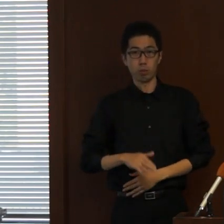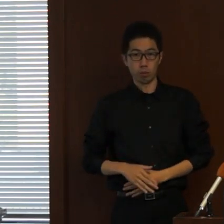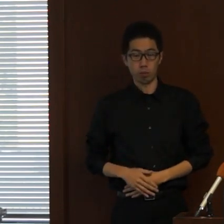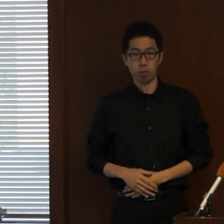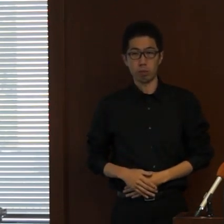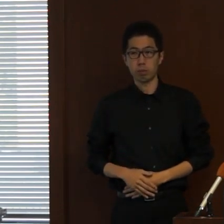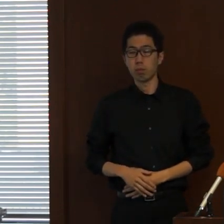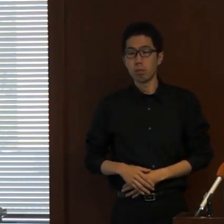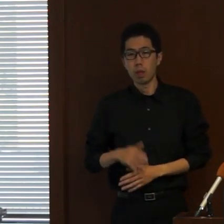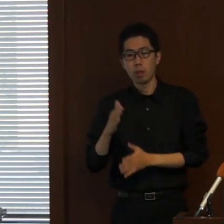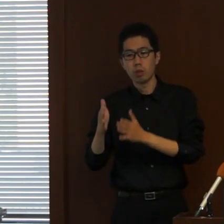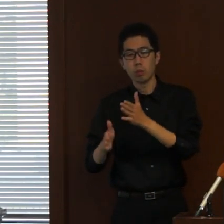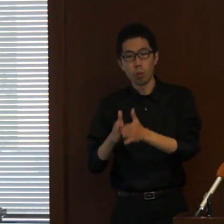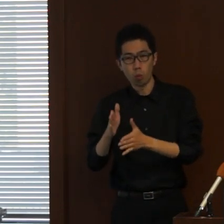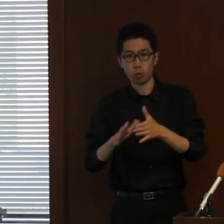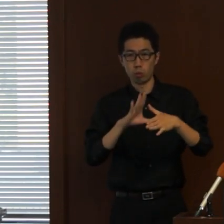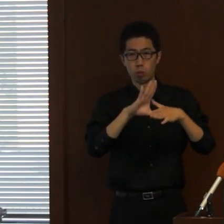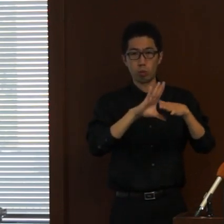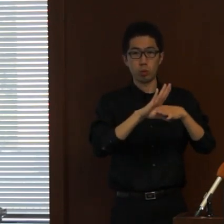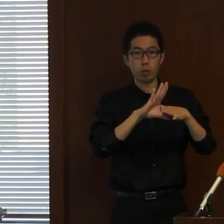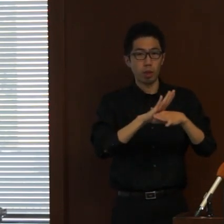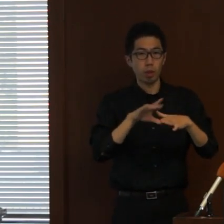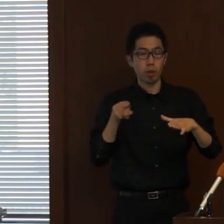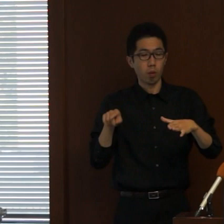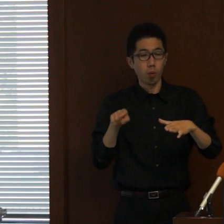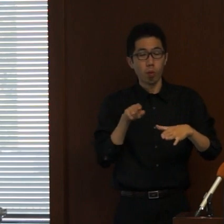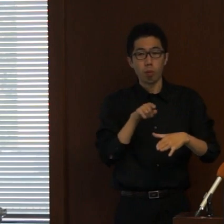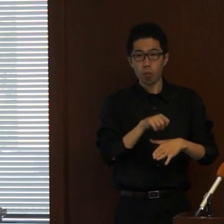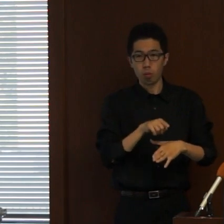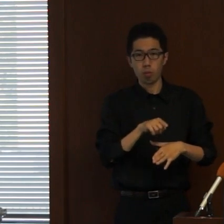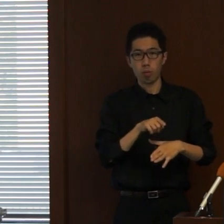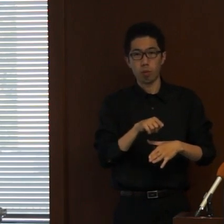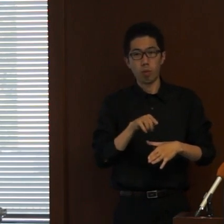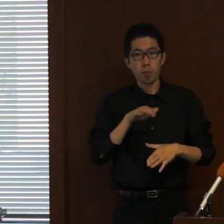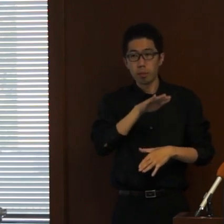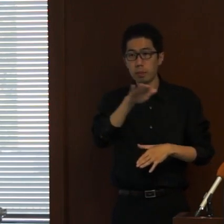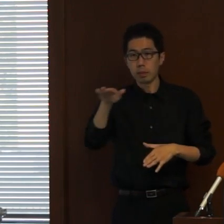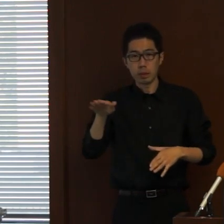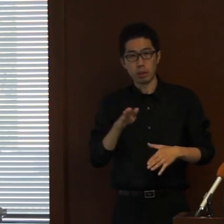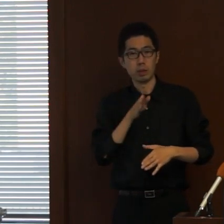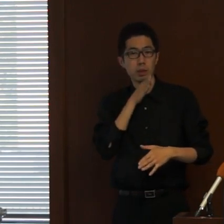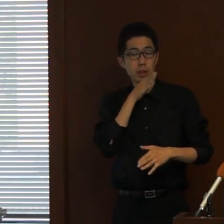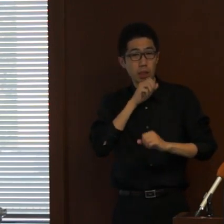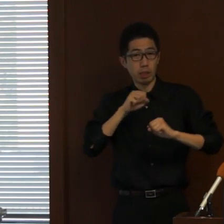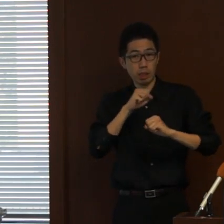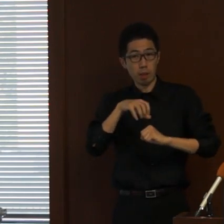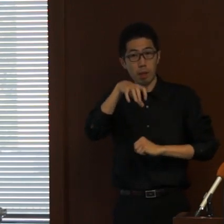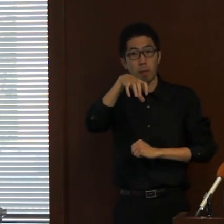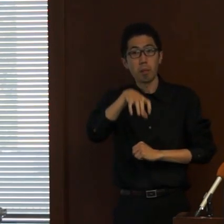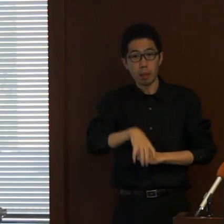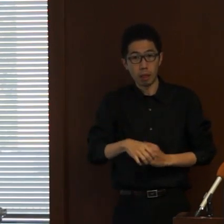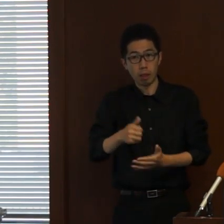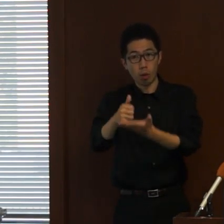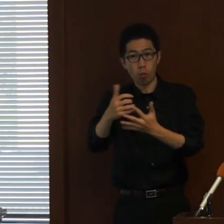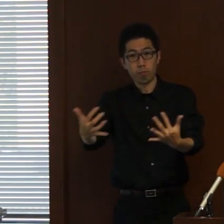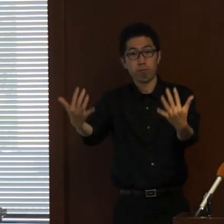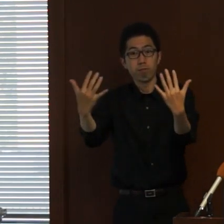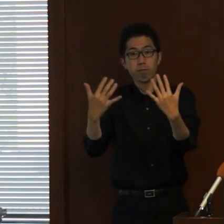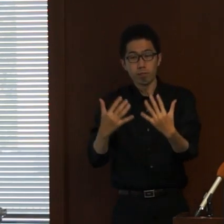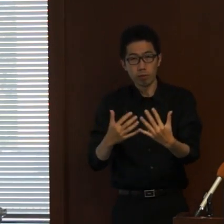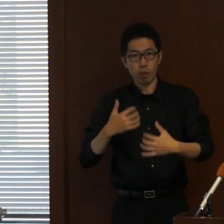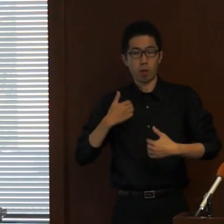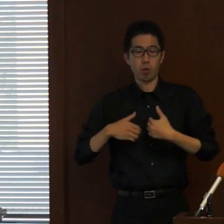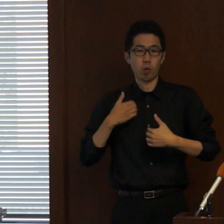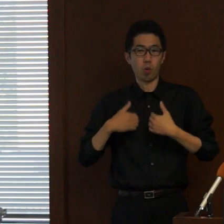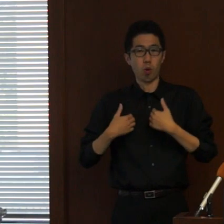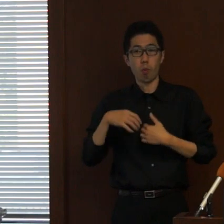スポーツと同じで文化の方もやはり皆さん方に劇場で見ていただいて喜んでいただくっていうところが、